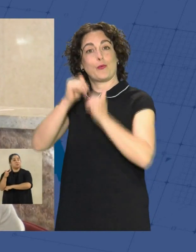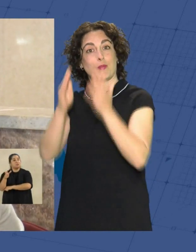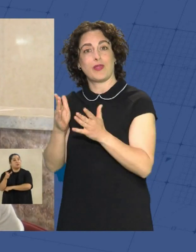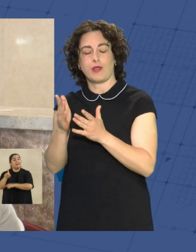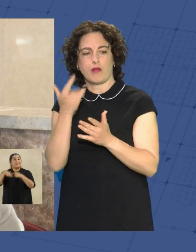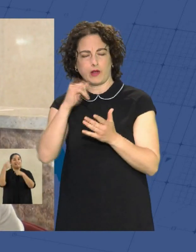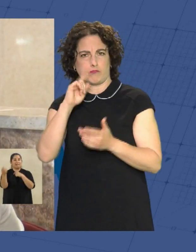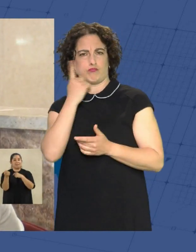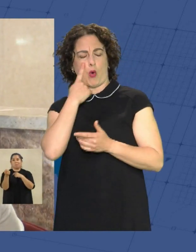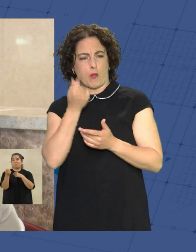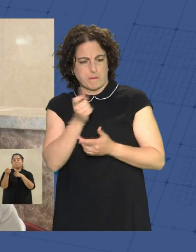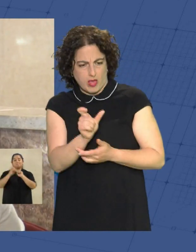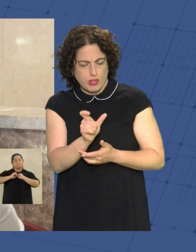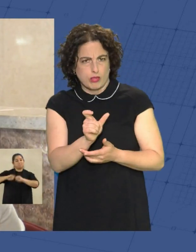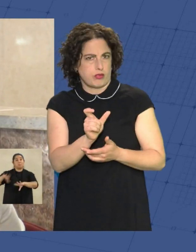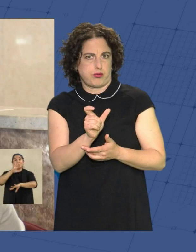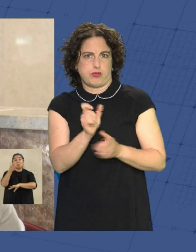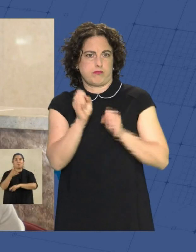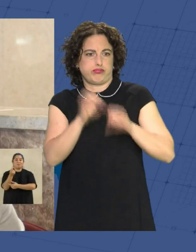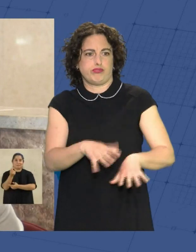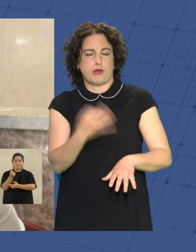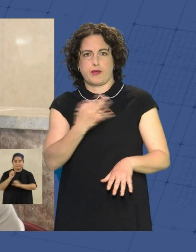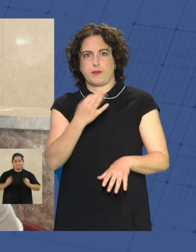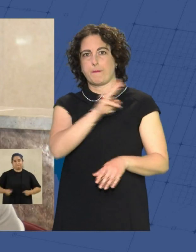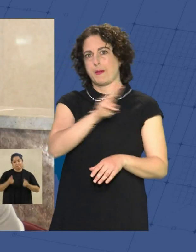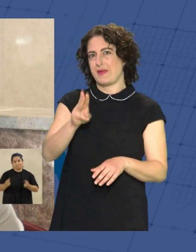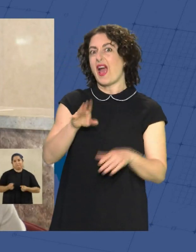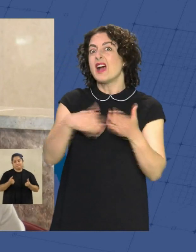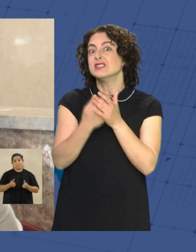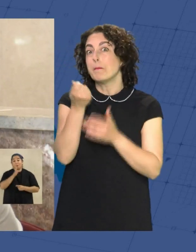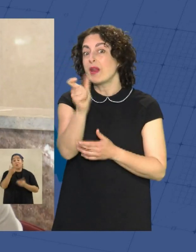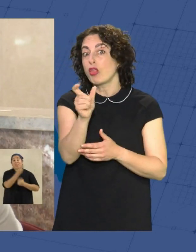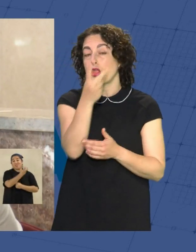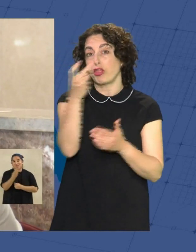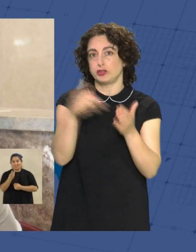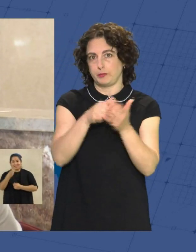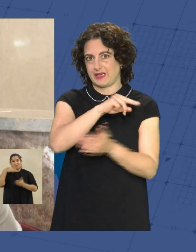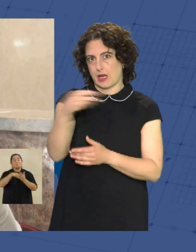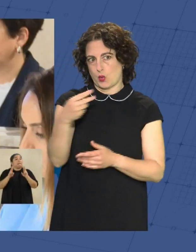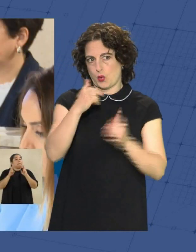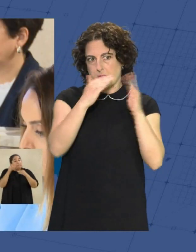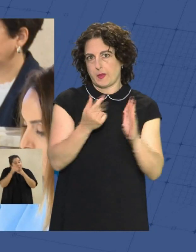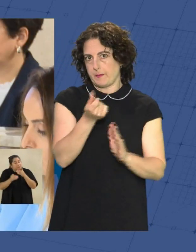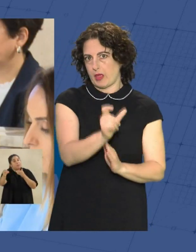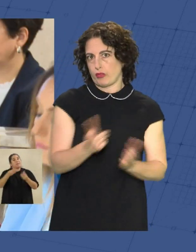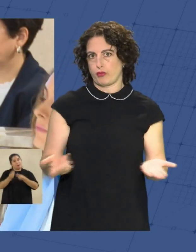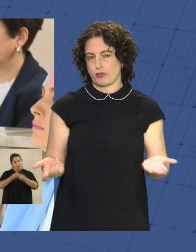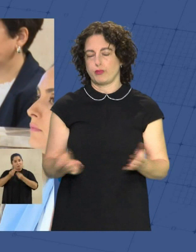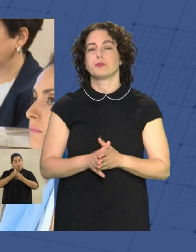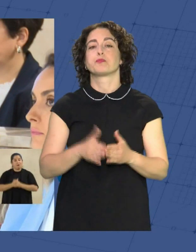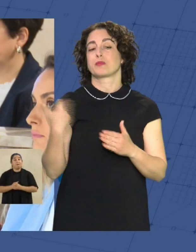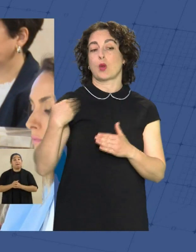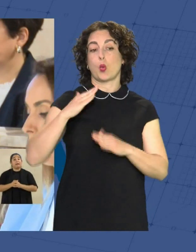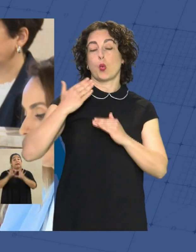enterarse del sablazo que les quieren meter por parte del Partido Popular de hasta 200.000 euros que pueden llegar a costar estas viviendas. Y aunque en el último